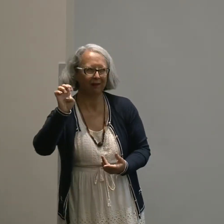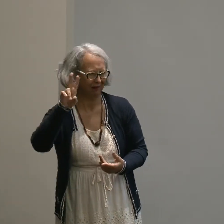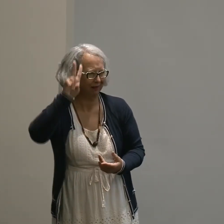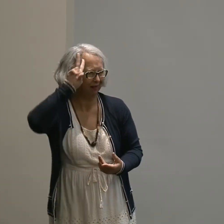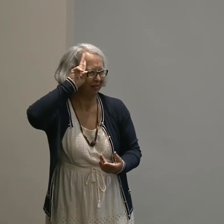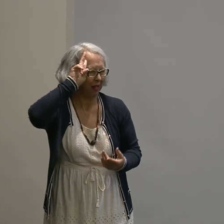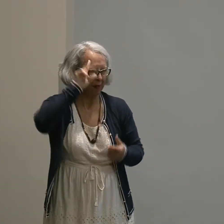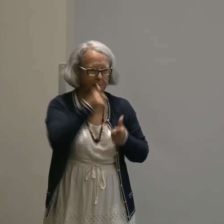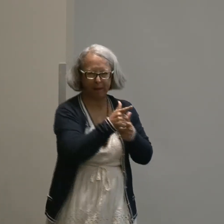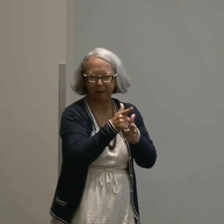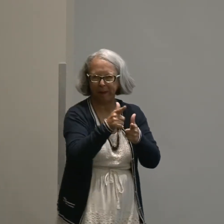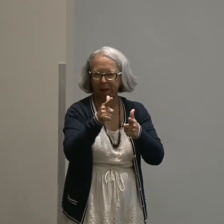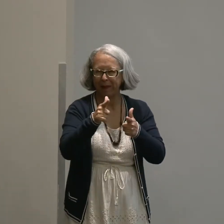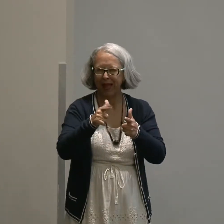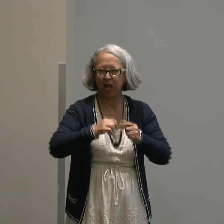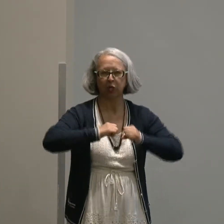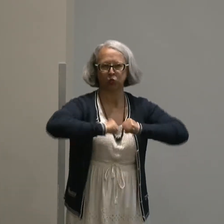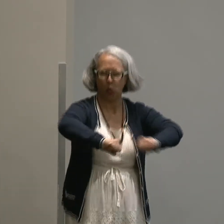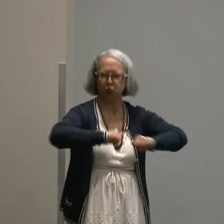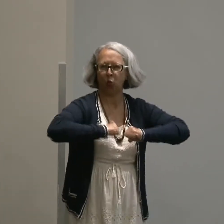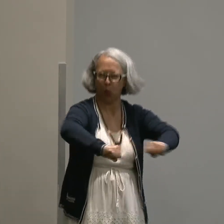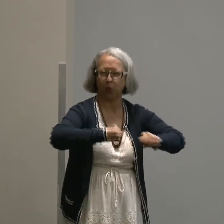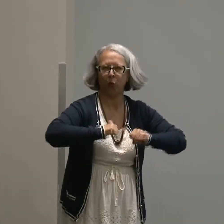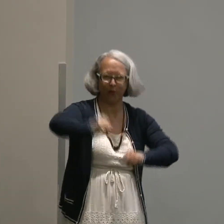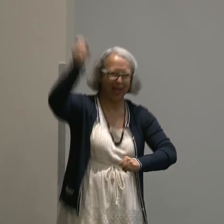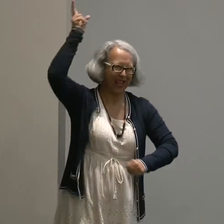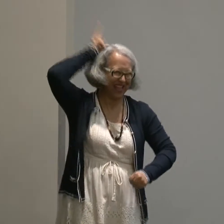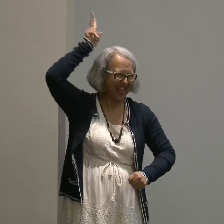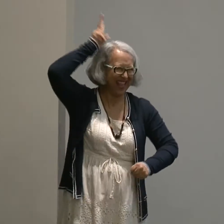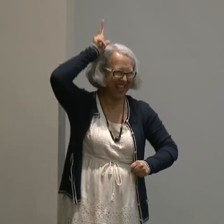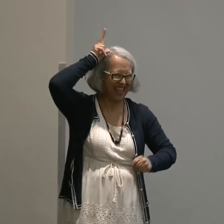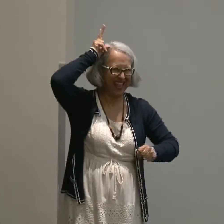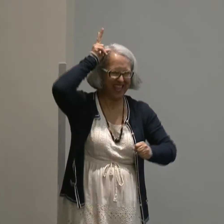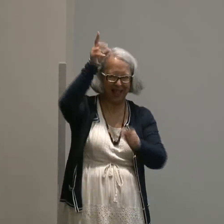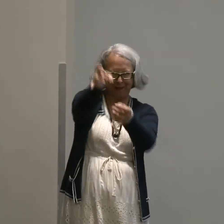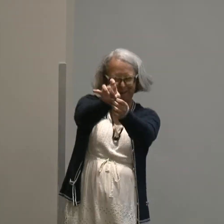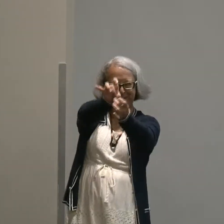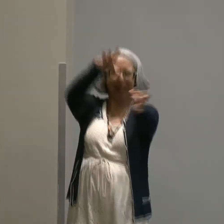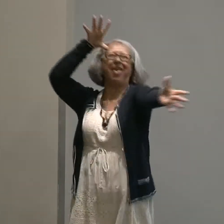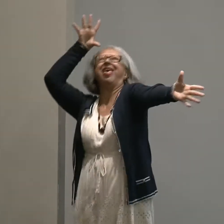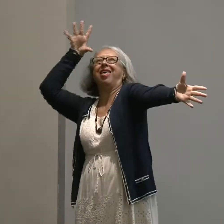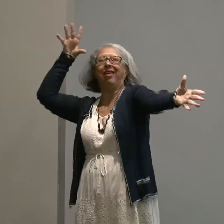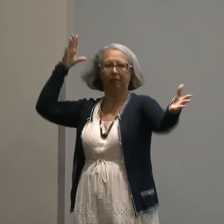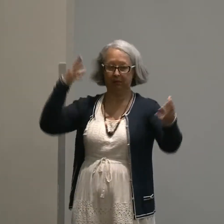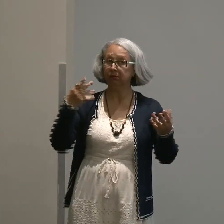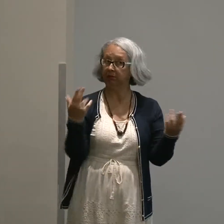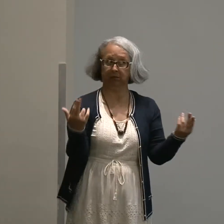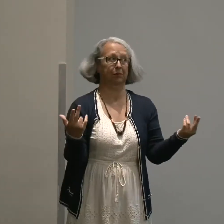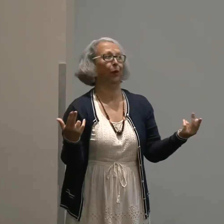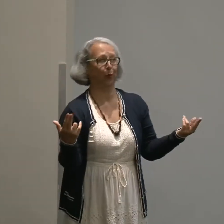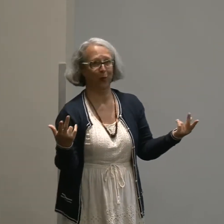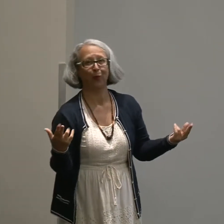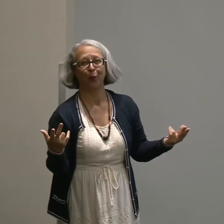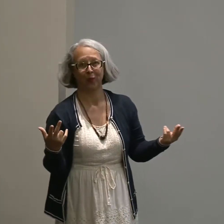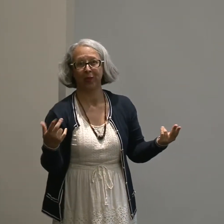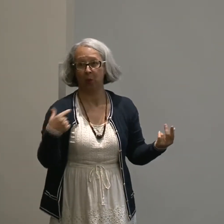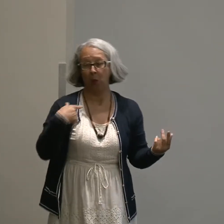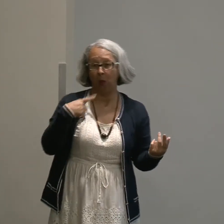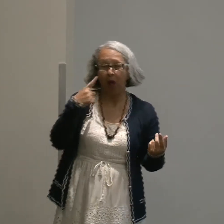Vocês lembram das séries antigas de faroeste que passavam na televisão e mostravam os índios atirando suas flechas sobre